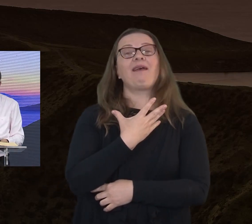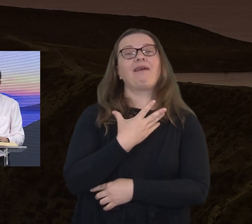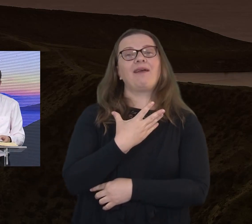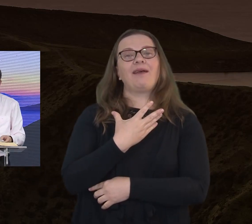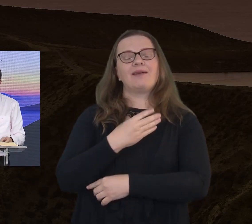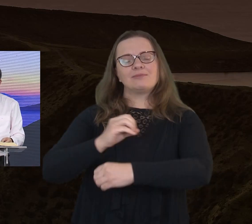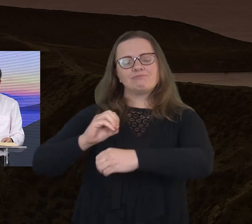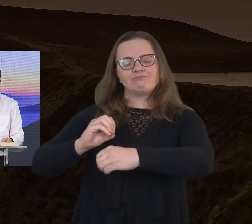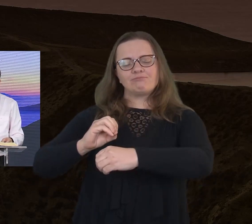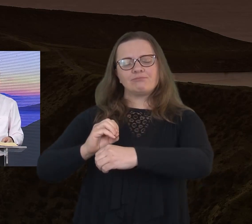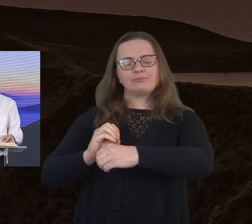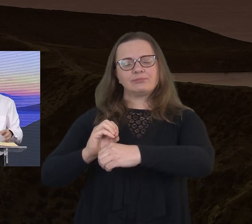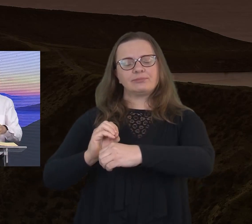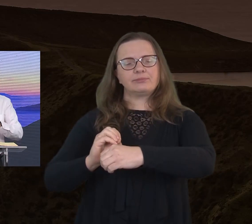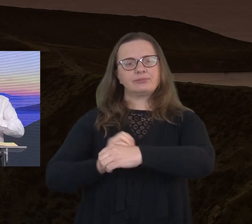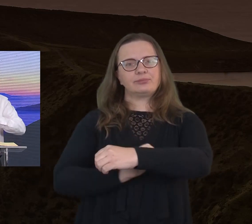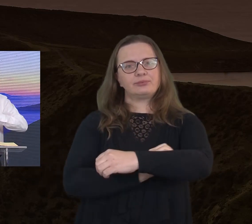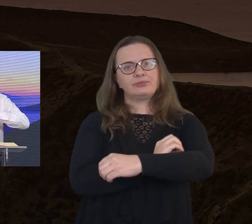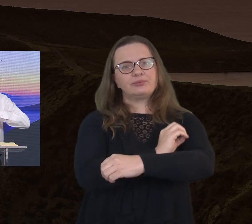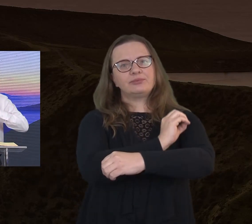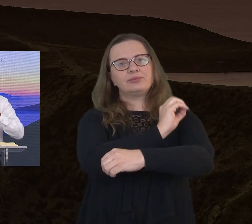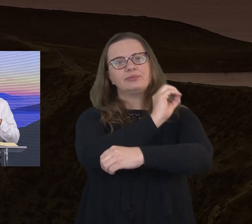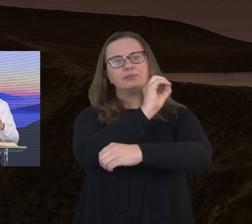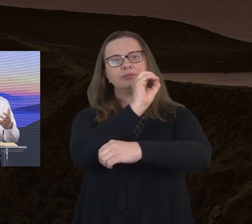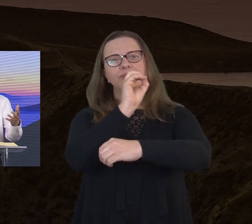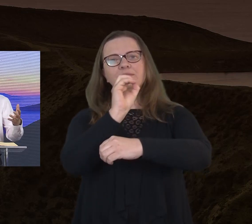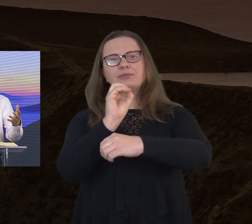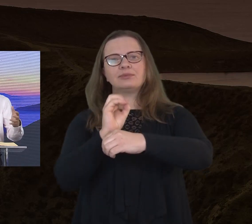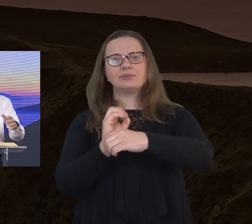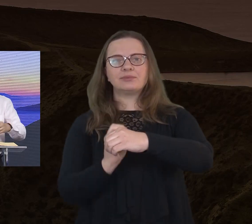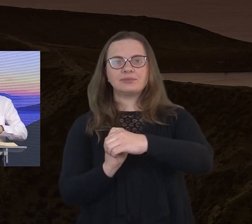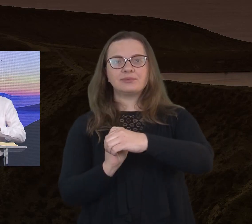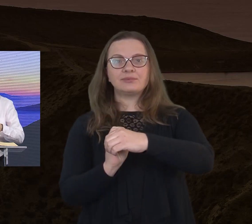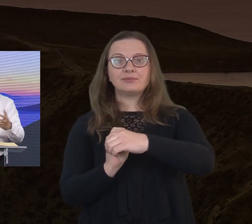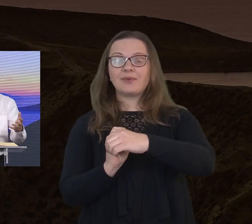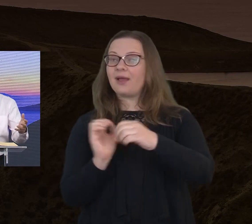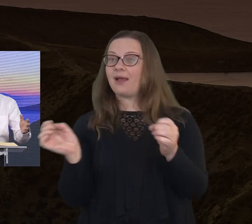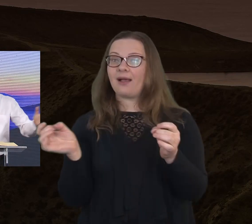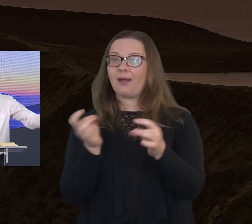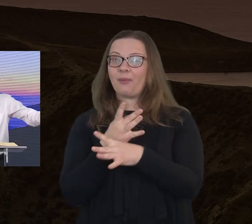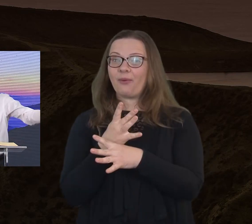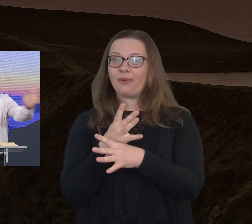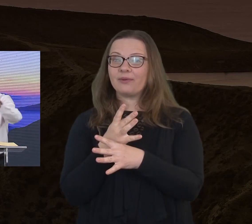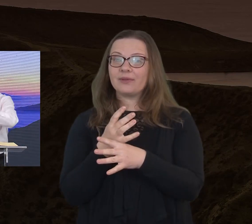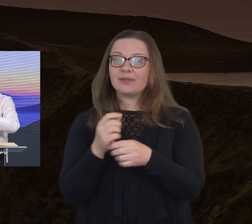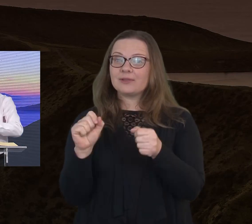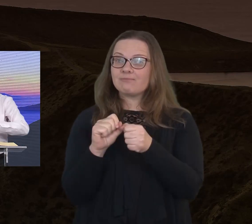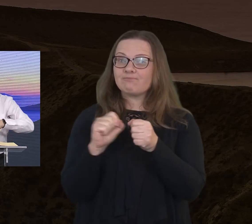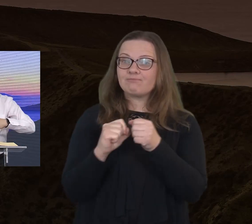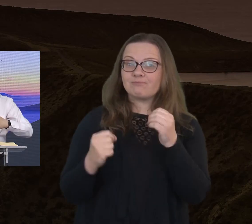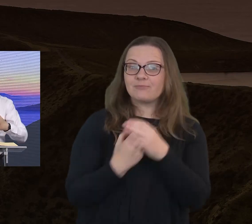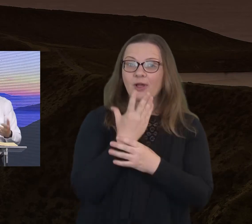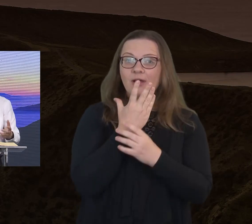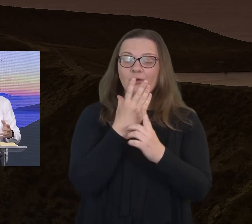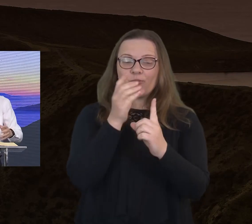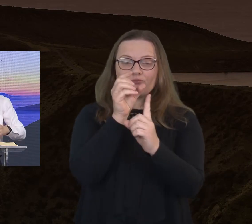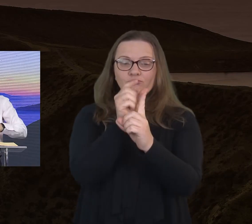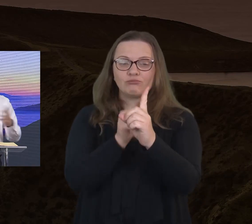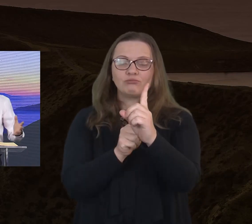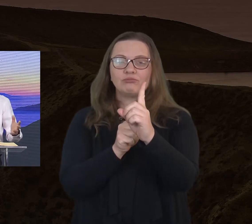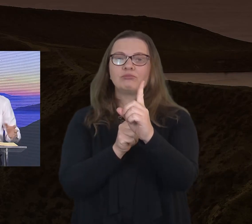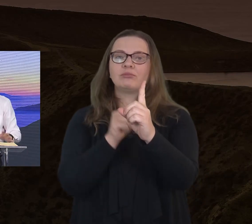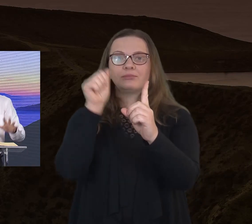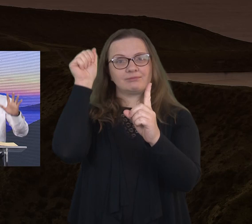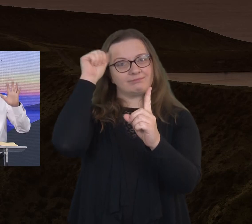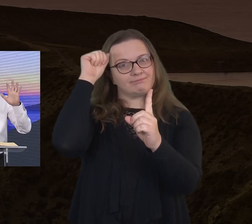e manhã, o sexto dia. Deus disse, muito bom. Quando terminou de criar o homem, criou todas as coisas, criou o homem, ele disse,